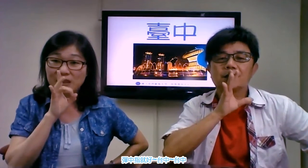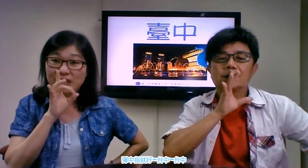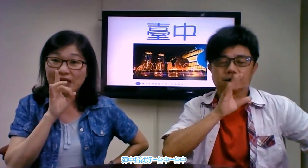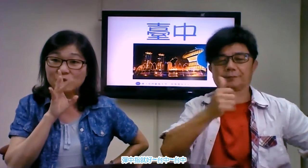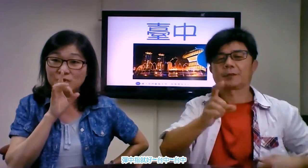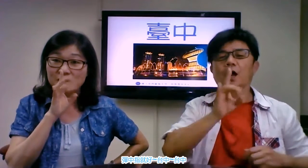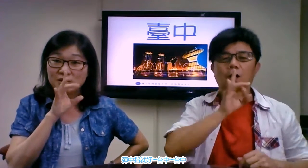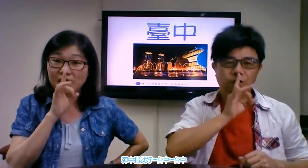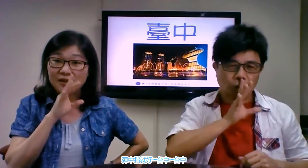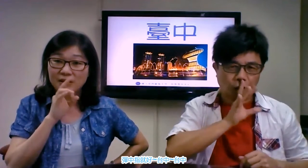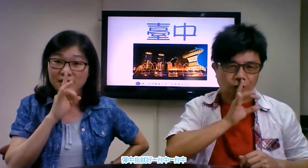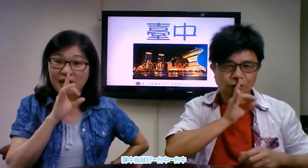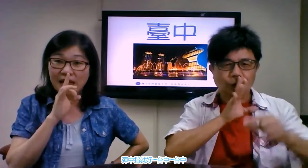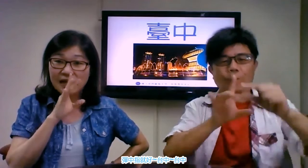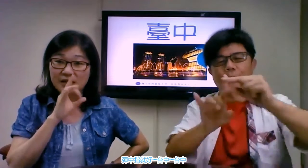弹中指就好哦。